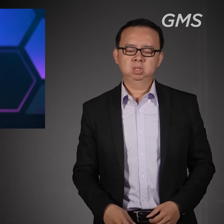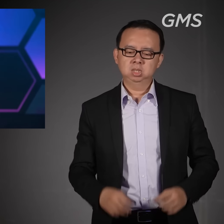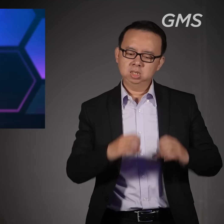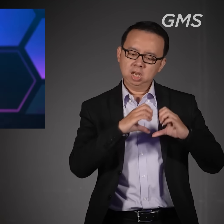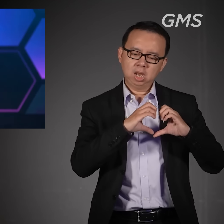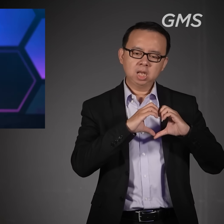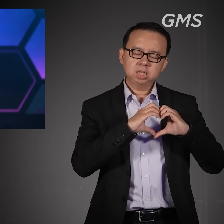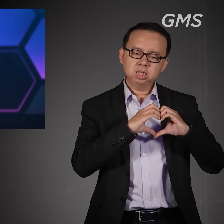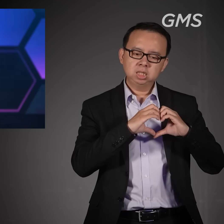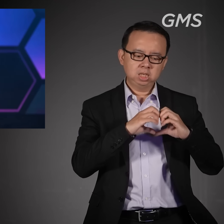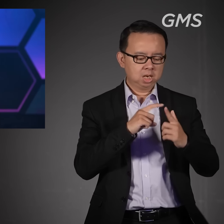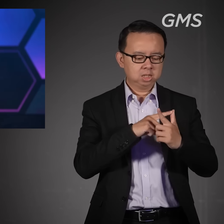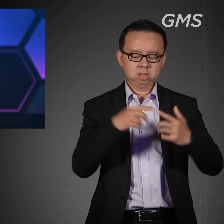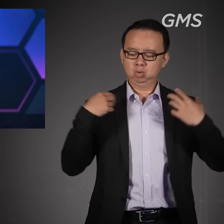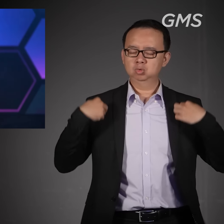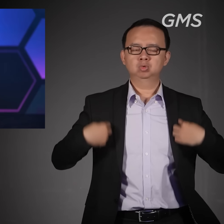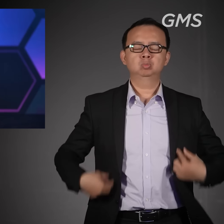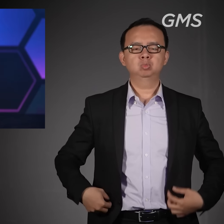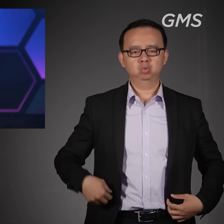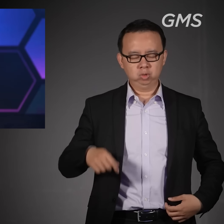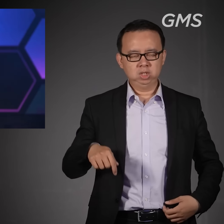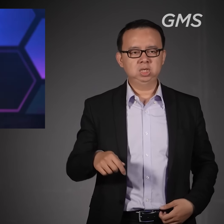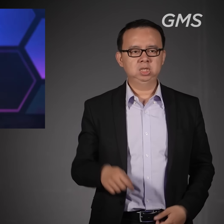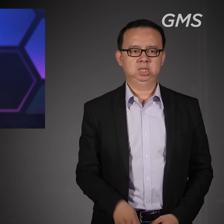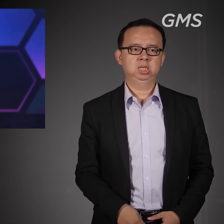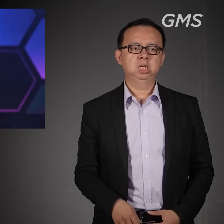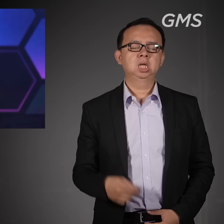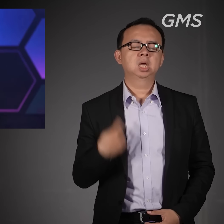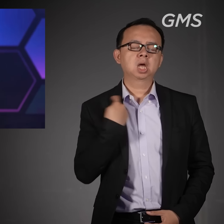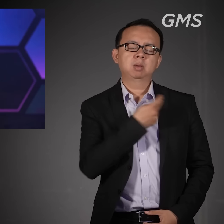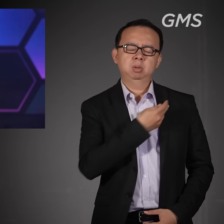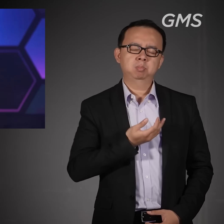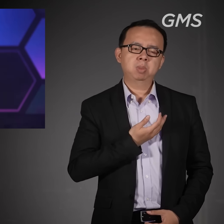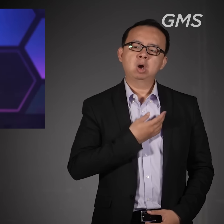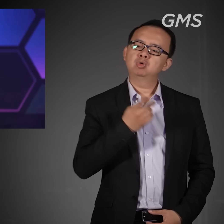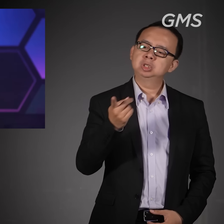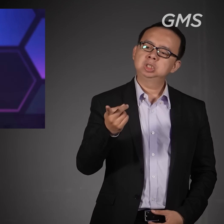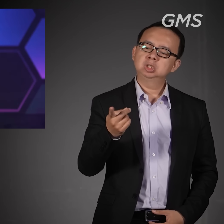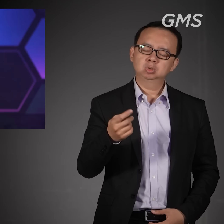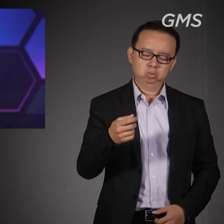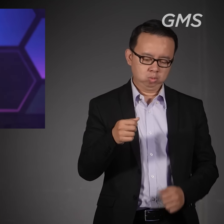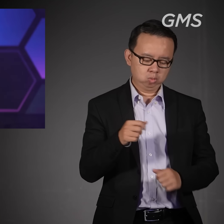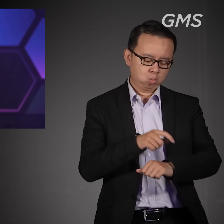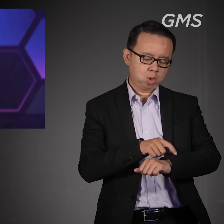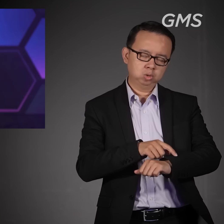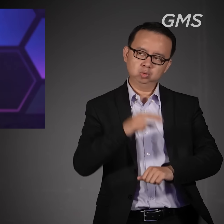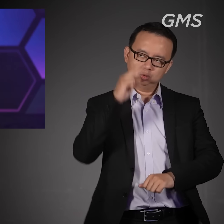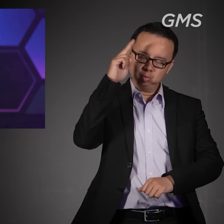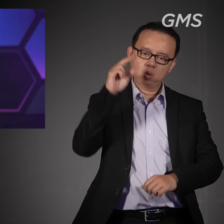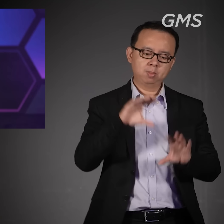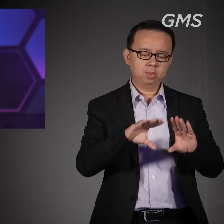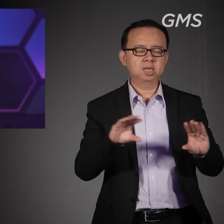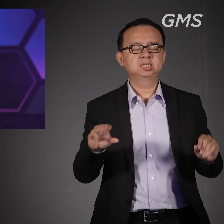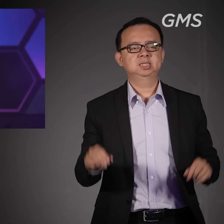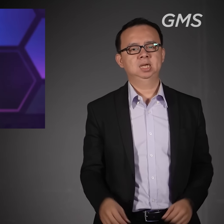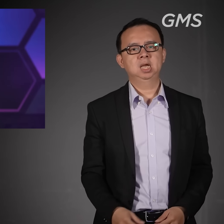saja, tapi secara fisik juga. Kami mau ada di sana ketika Tuhan bekerja. Berbicaralah kepada umat-Mu ya